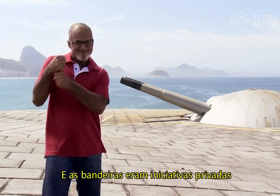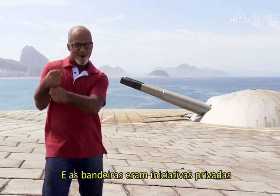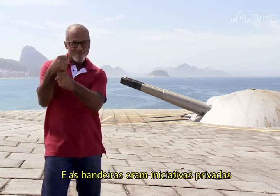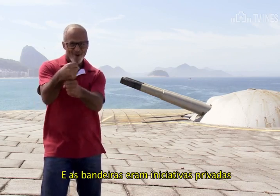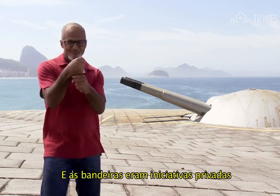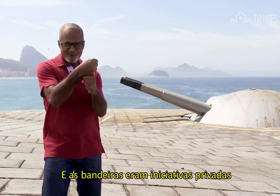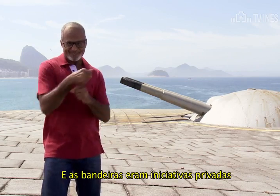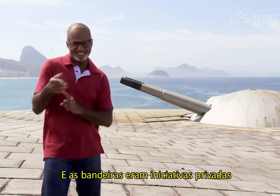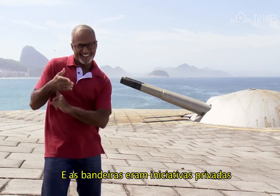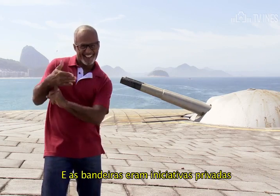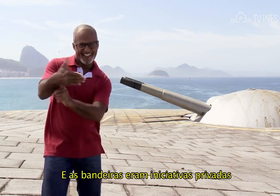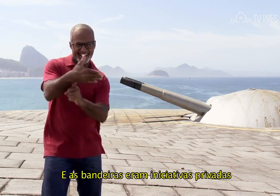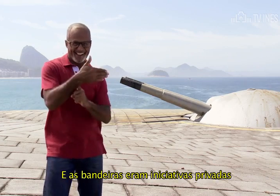E as bandeiras